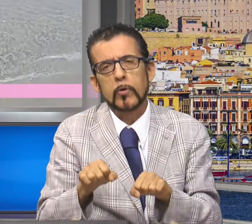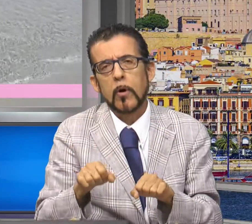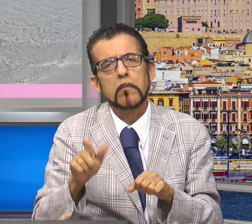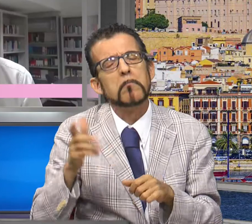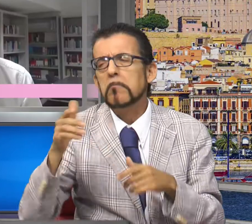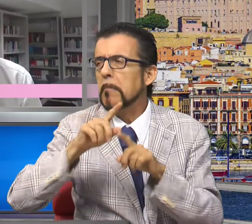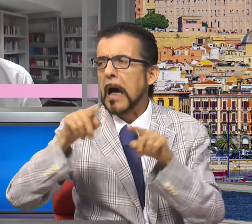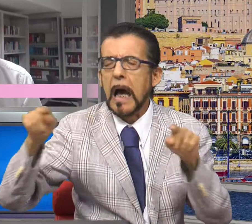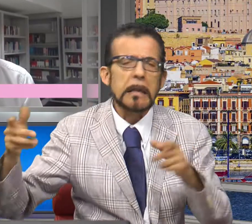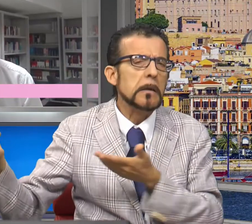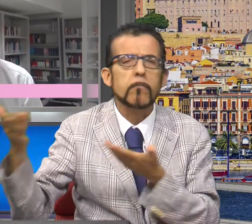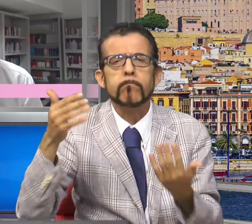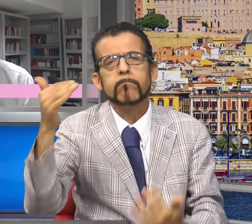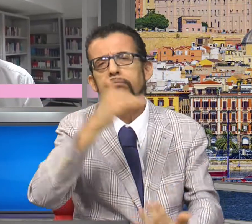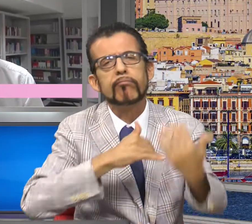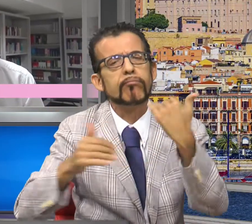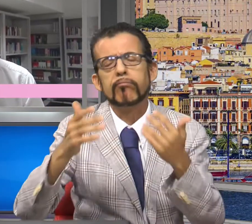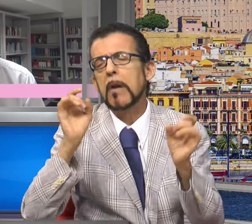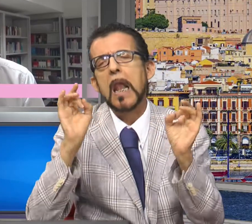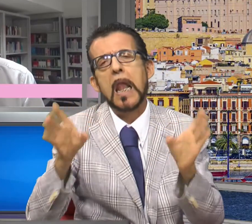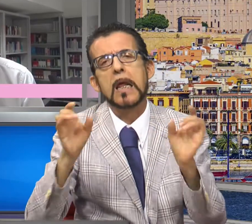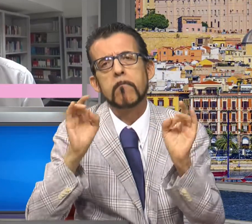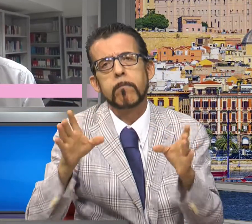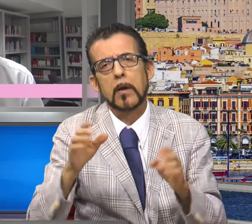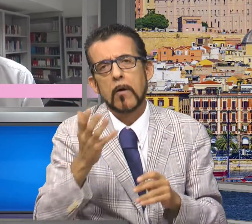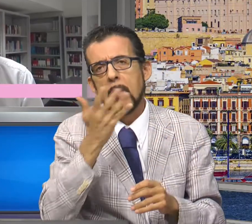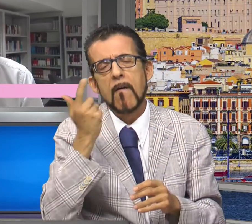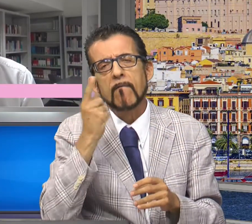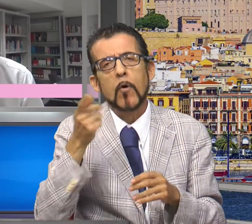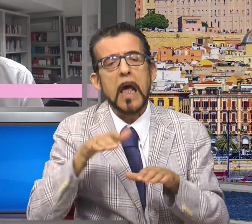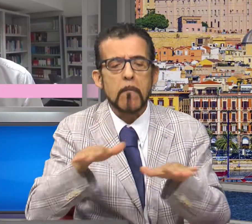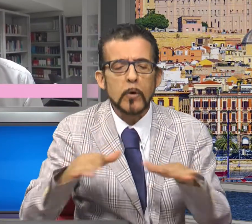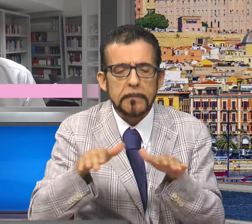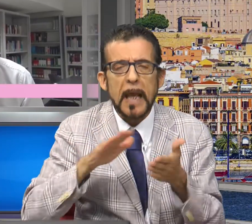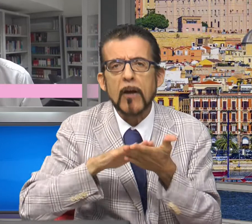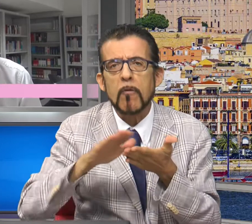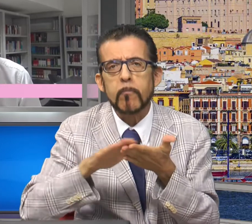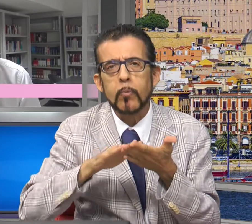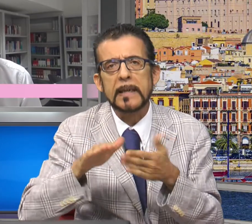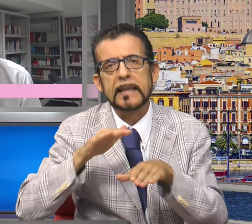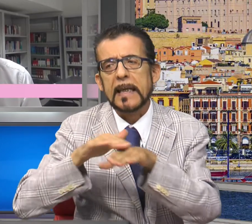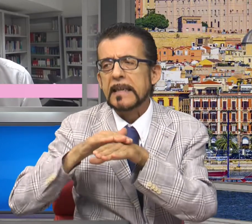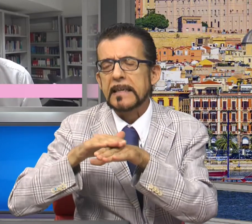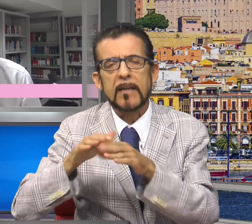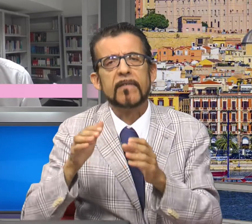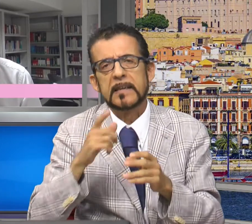contingentamenti. Per il momento vogliamo soltanto le spiagge pulite e i servizi bendati. Speriamo che in questi